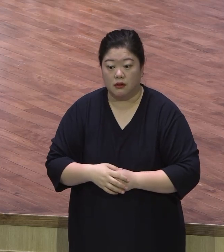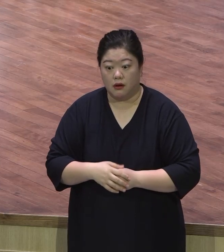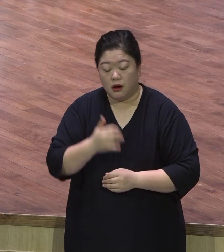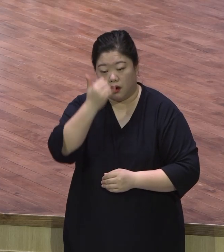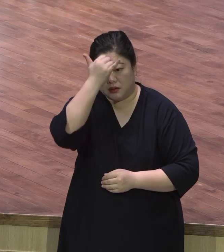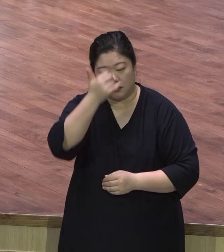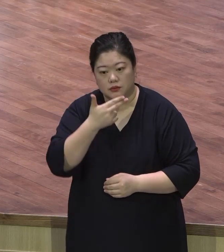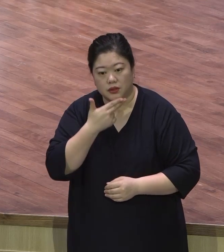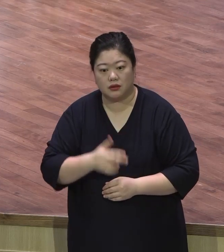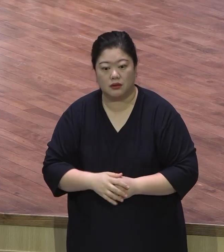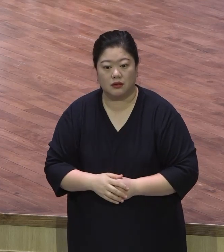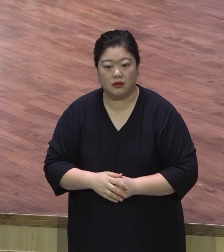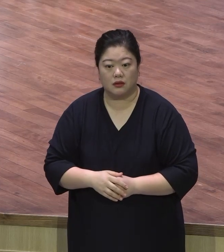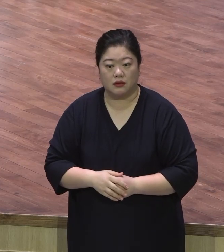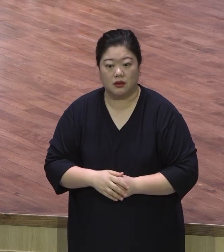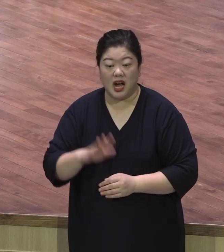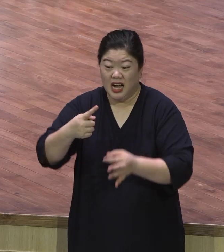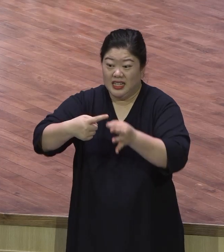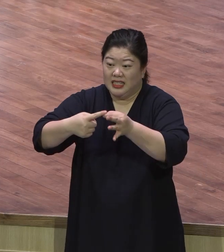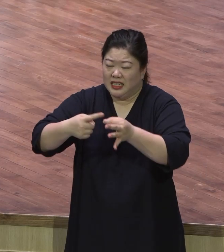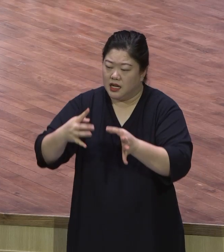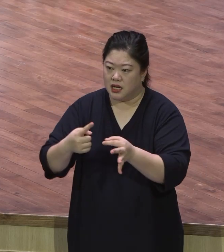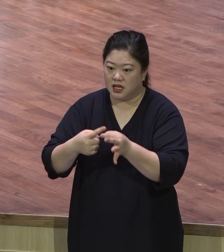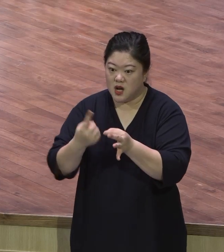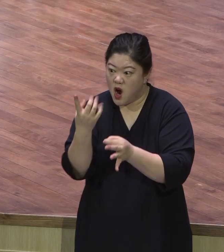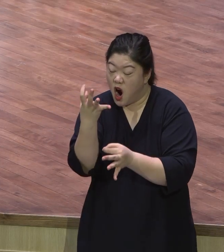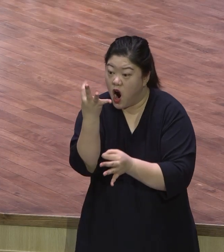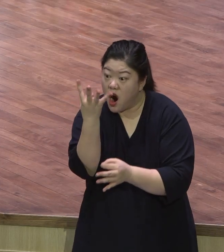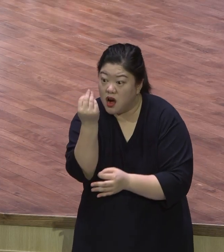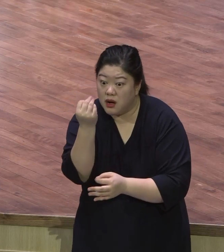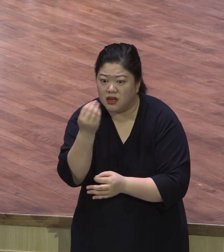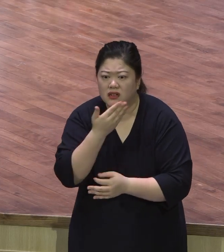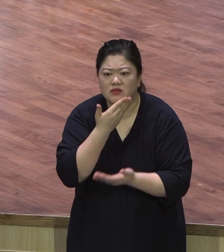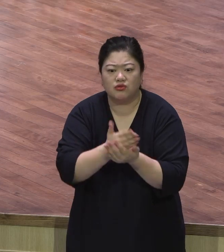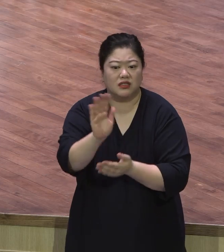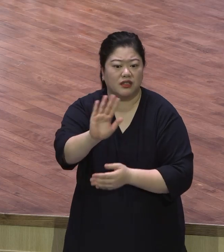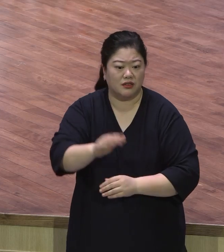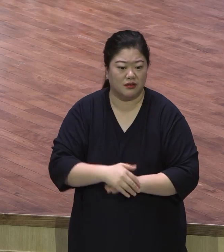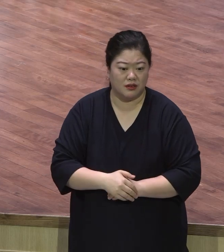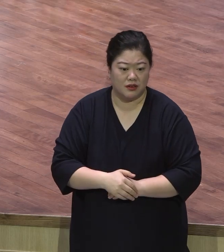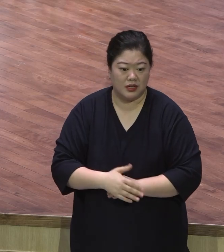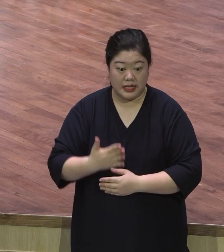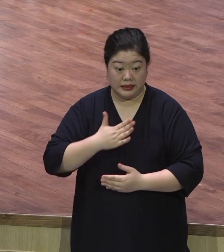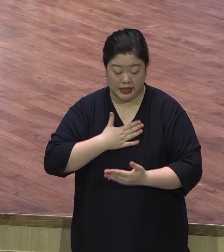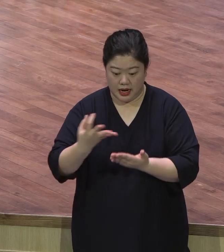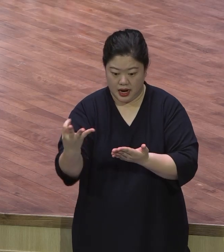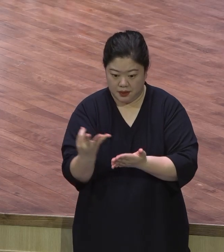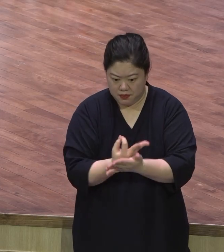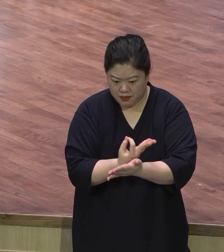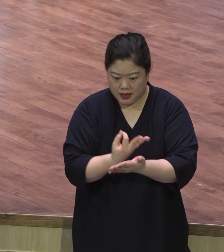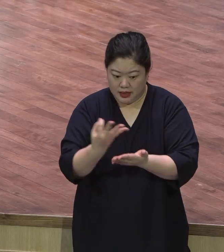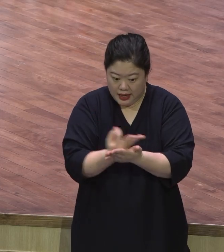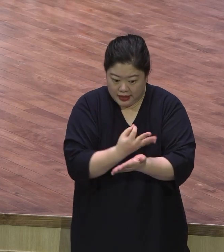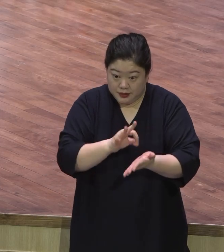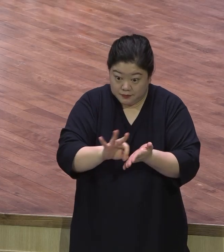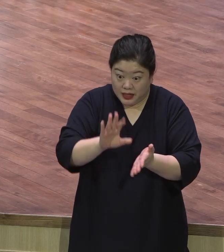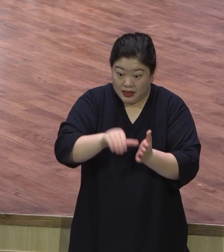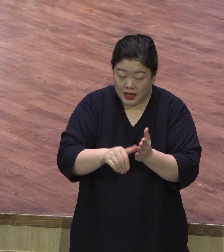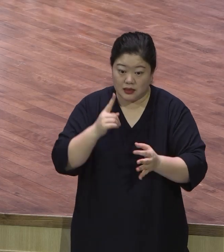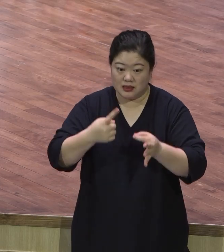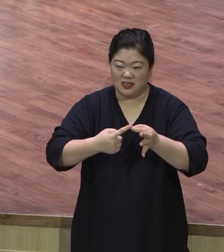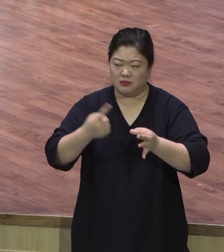11조 하고 안 하고가 문제가 아니에요 여러분 자신이 그런 상태에 있다는